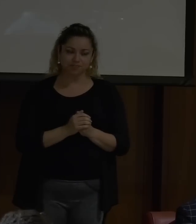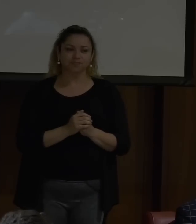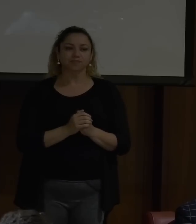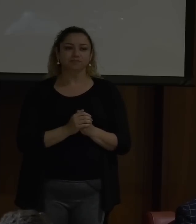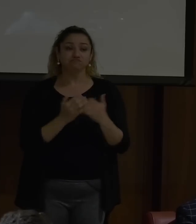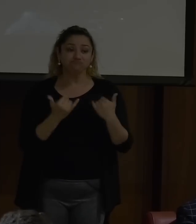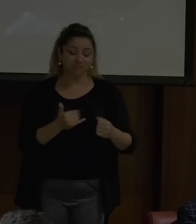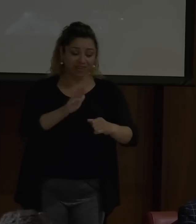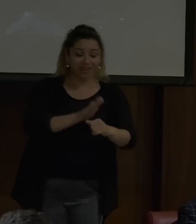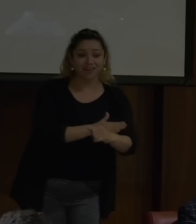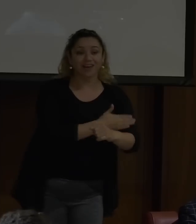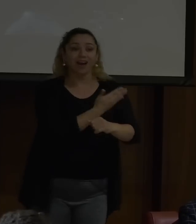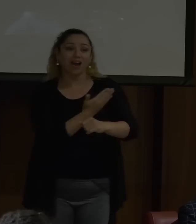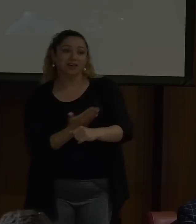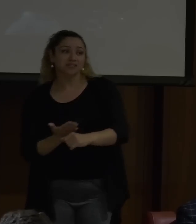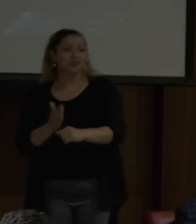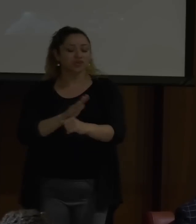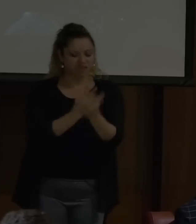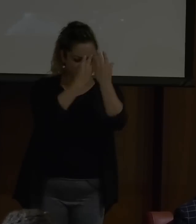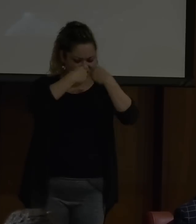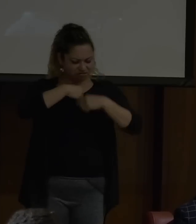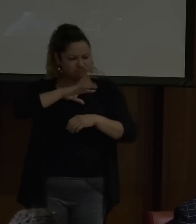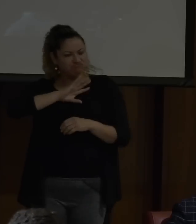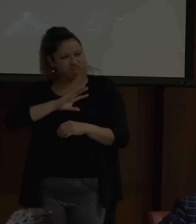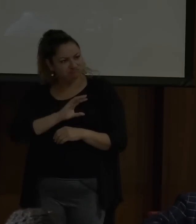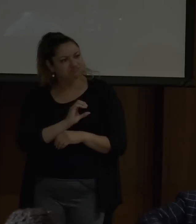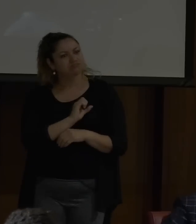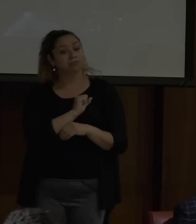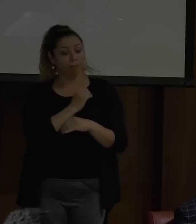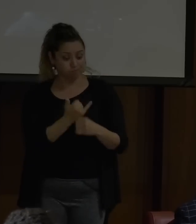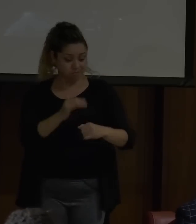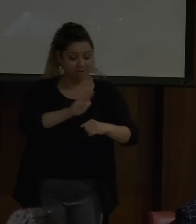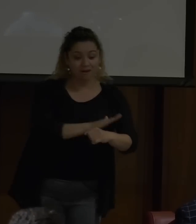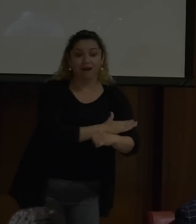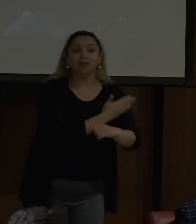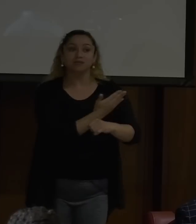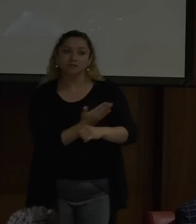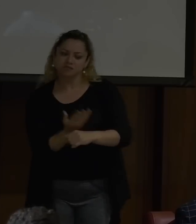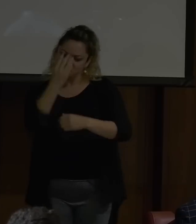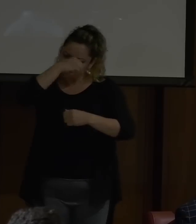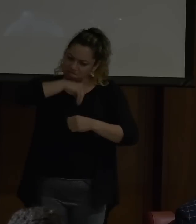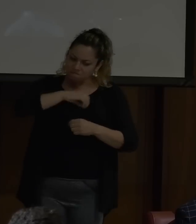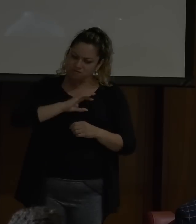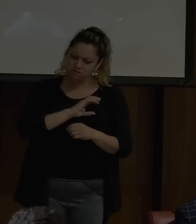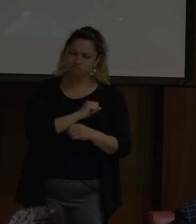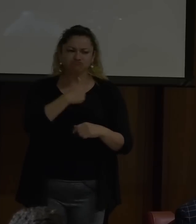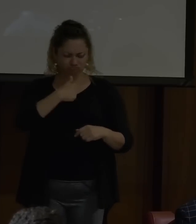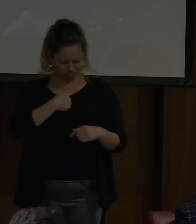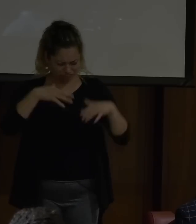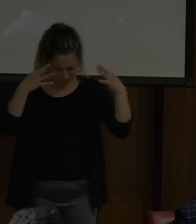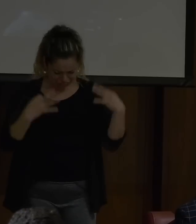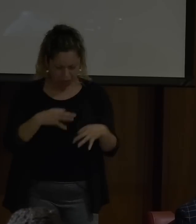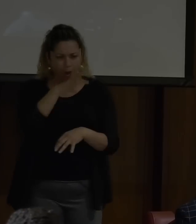Este paseo ha de aumentar mis pesares, este paseo ha de aumentar mis pesares. Yo soy un hombre